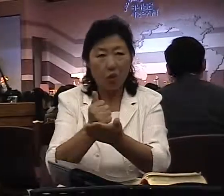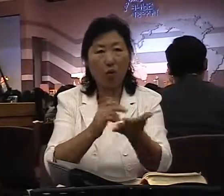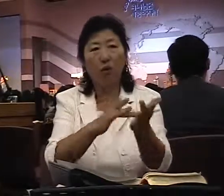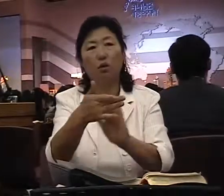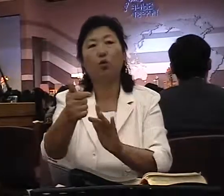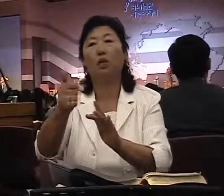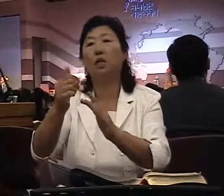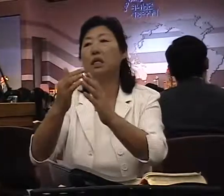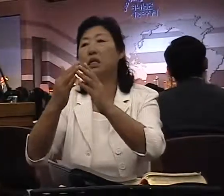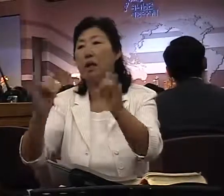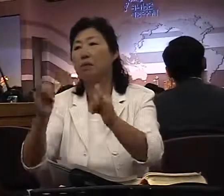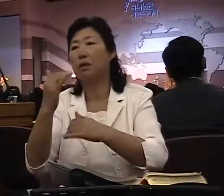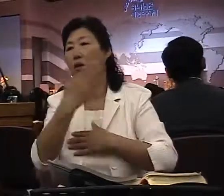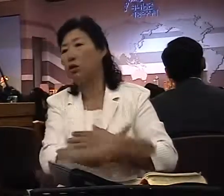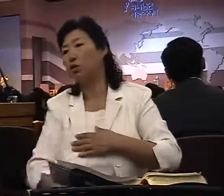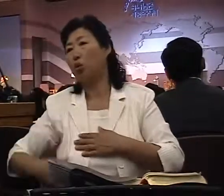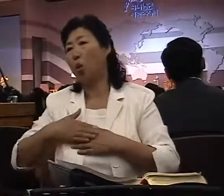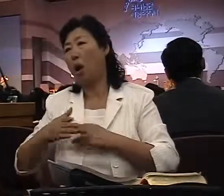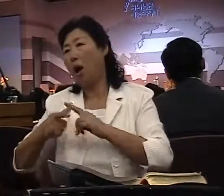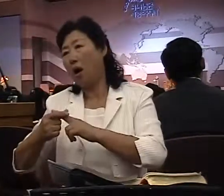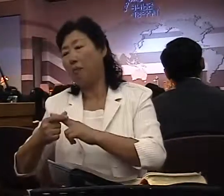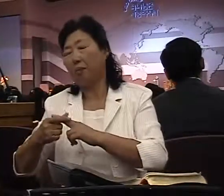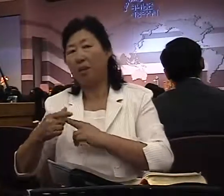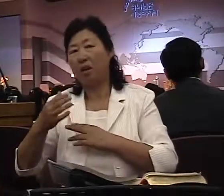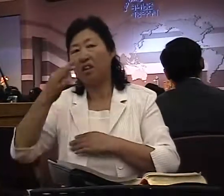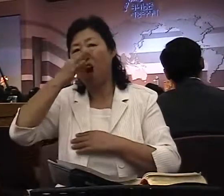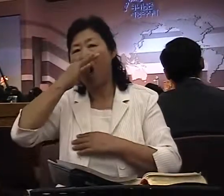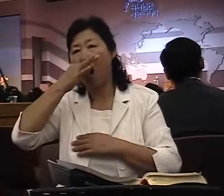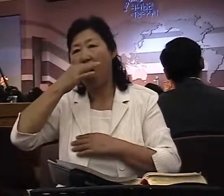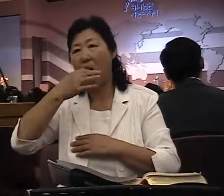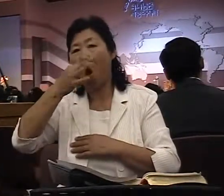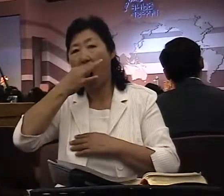사람들은 육체와 함께 그 정과 욕심을 십자가에 못 박았다.